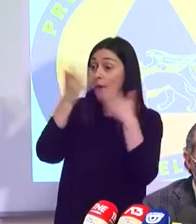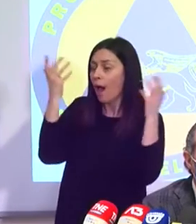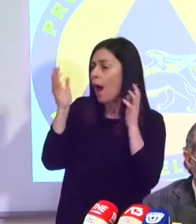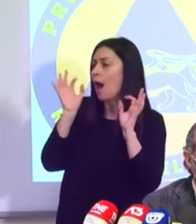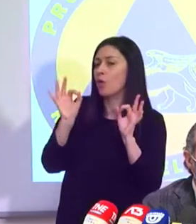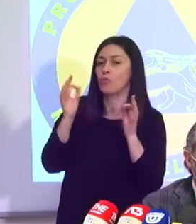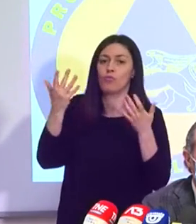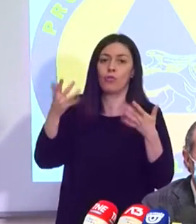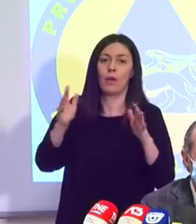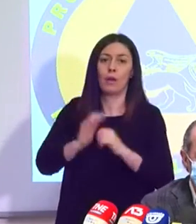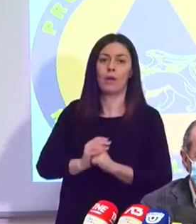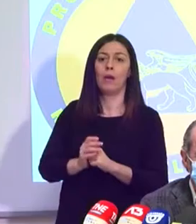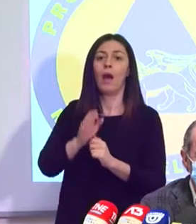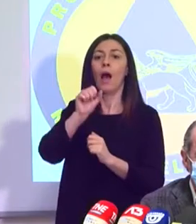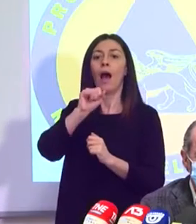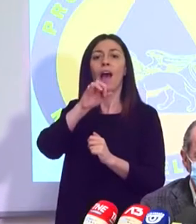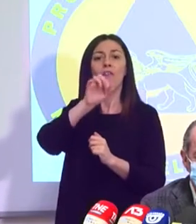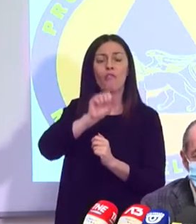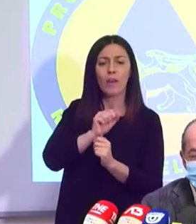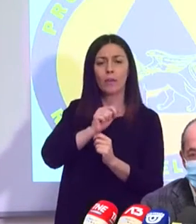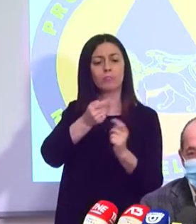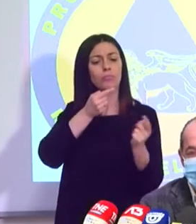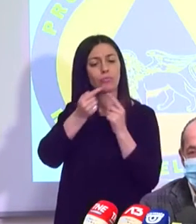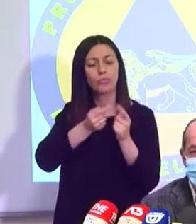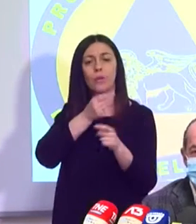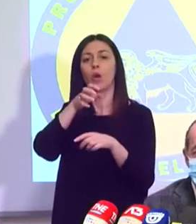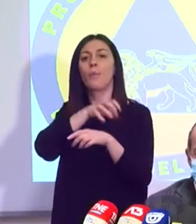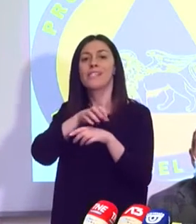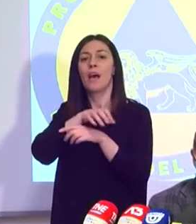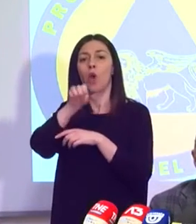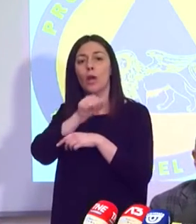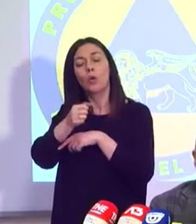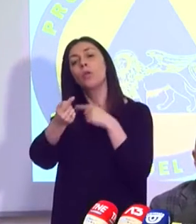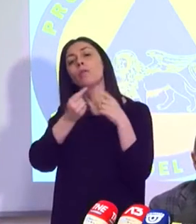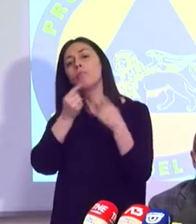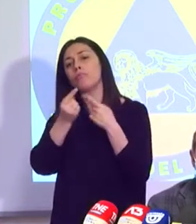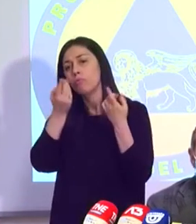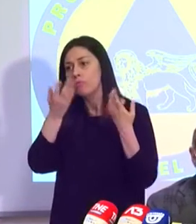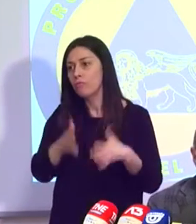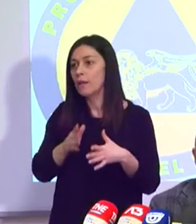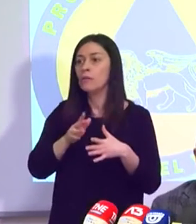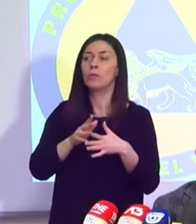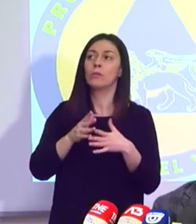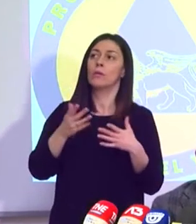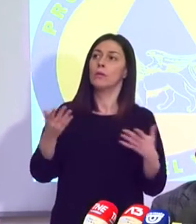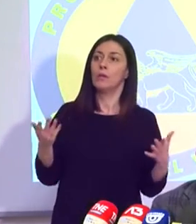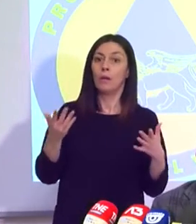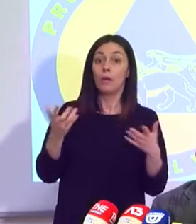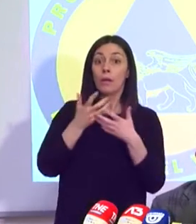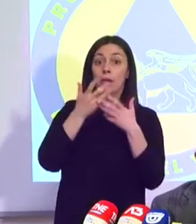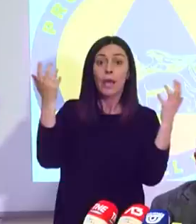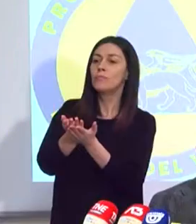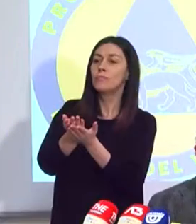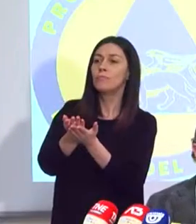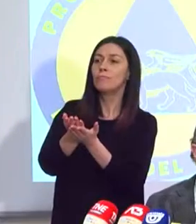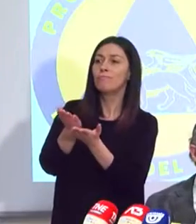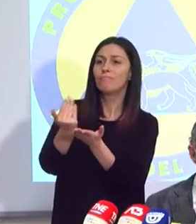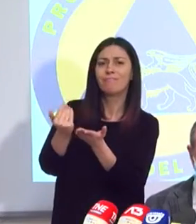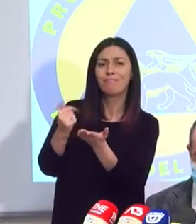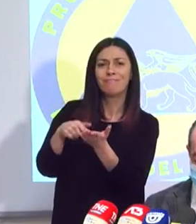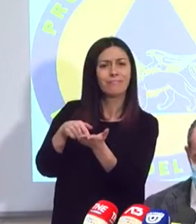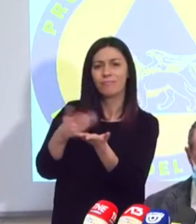abbiamo interpellato l'AIFA, il commissario Arcuri. A me spiace che si voglia sempre vedere il torbido dappertutto. Se